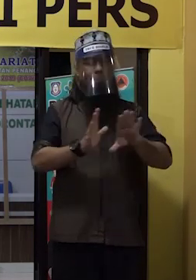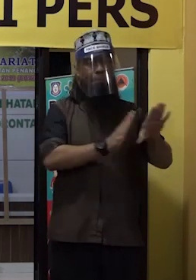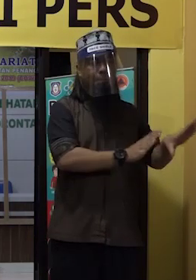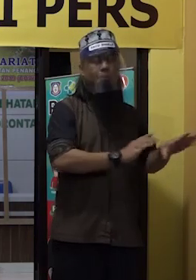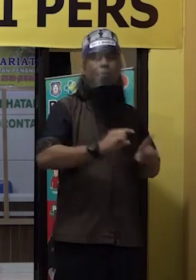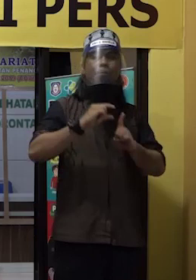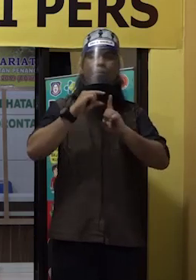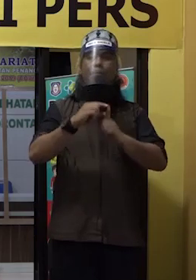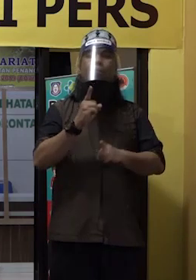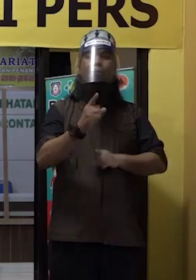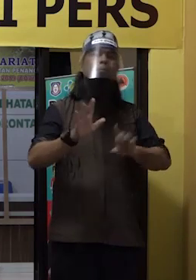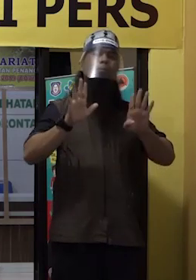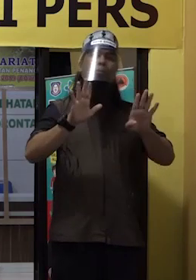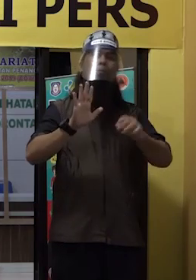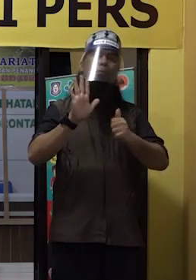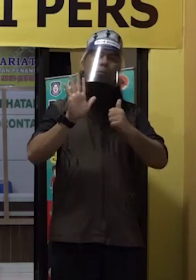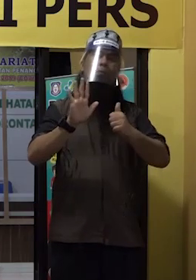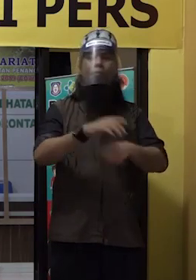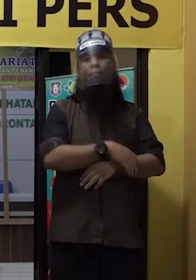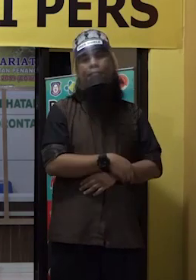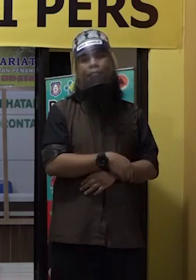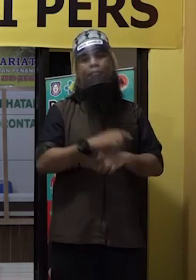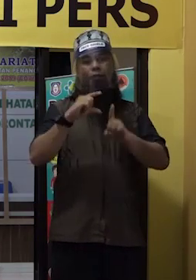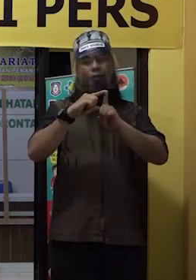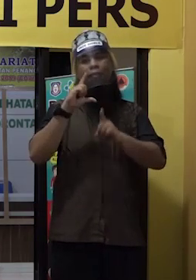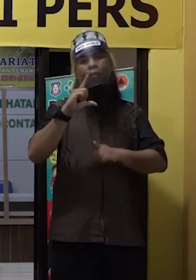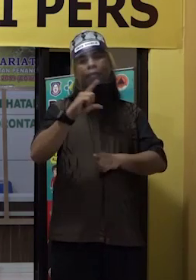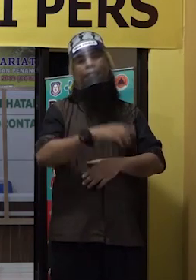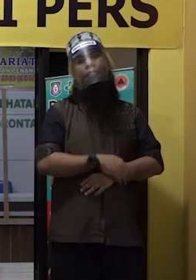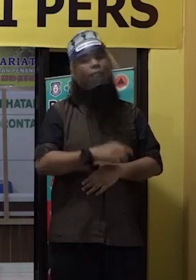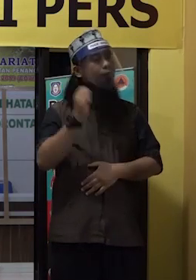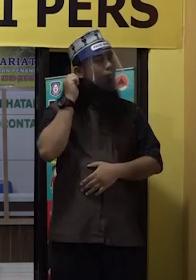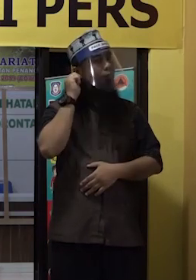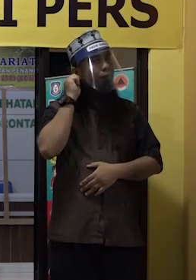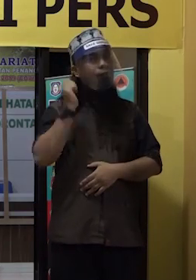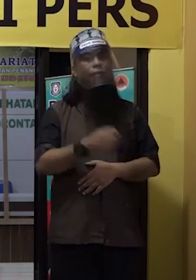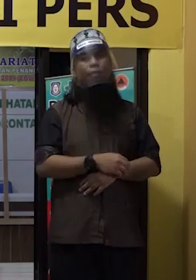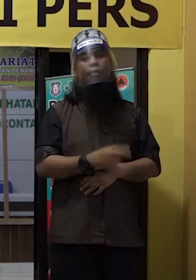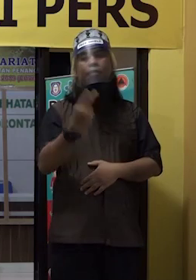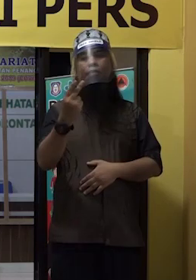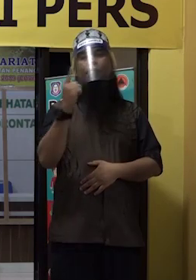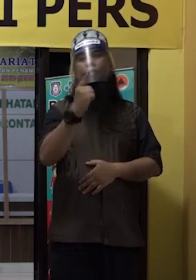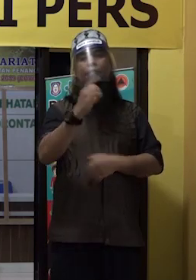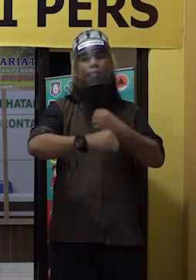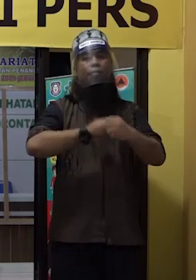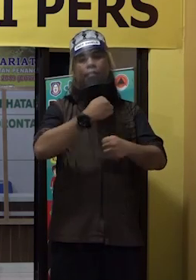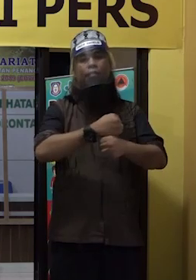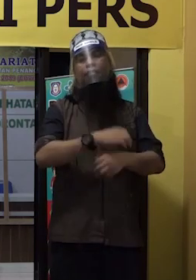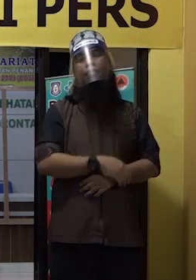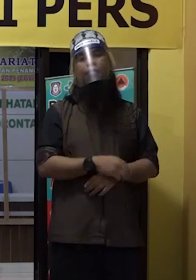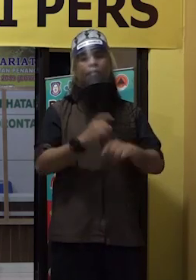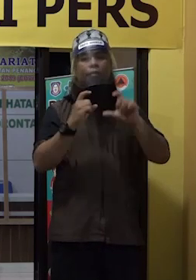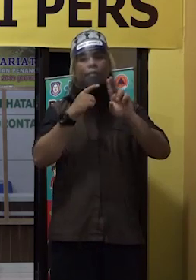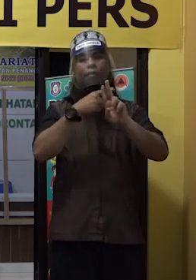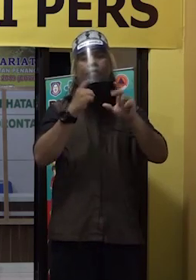adalah pasien 196 DLL, perempuan 21 tahun. Hasil swab